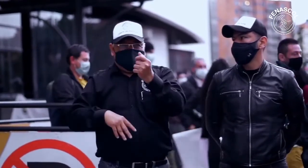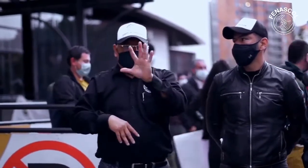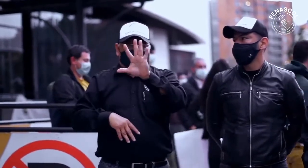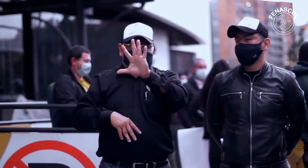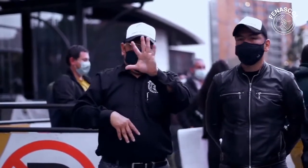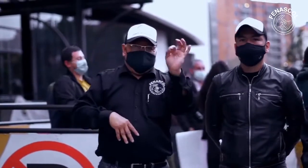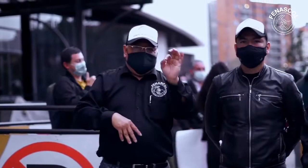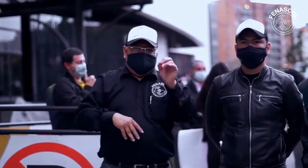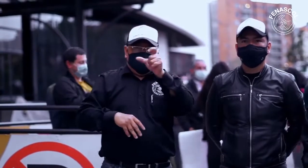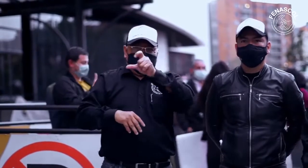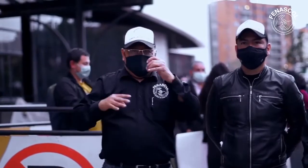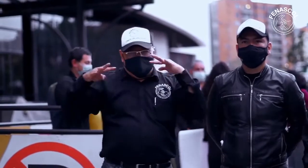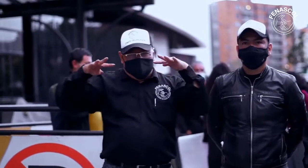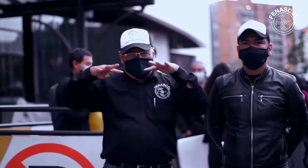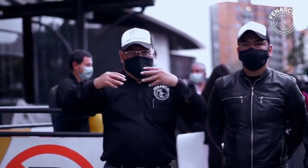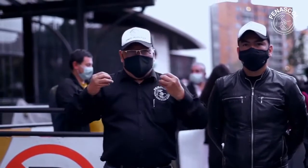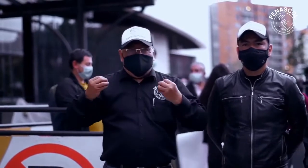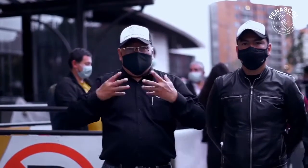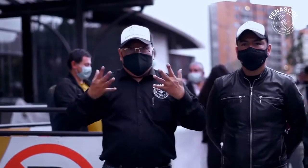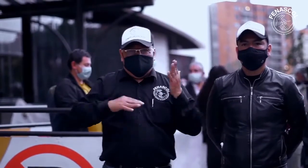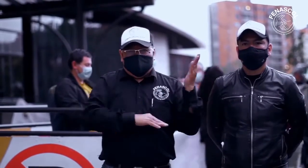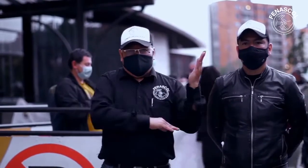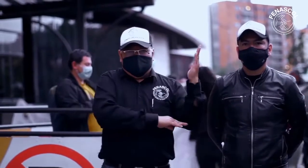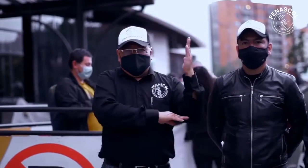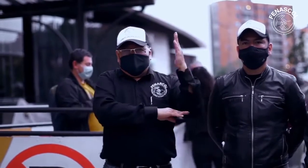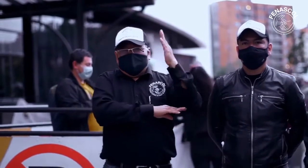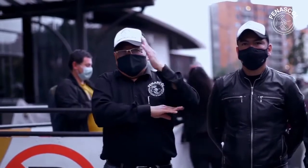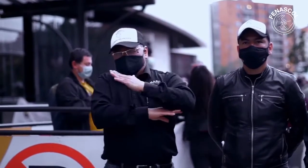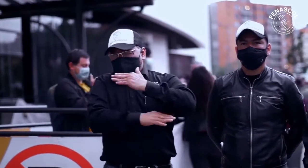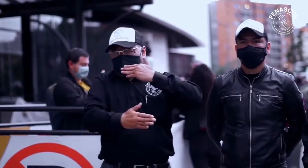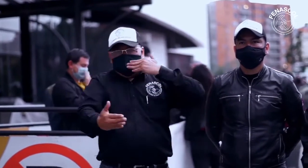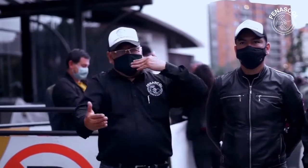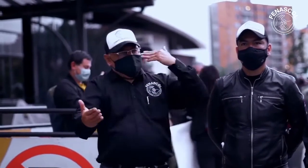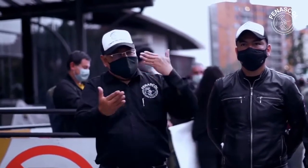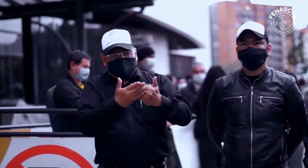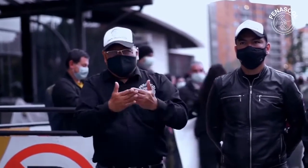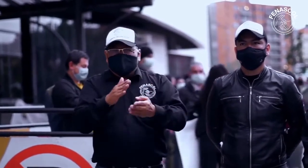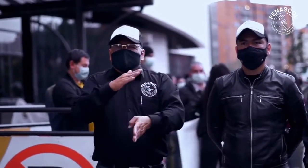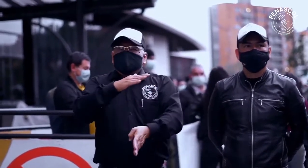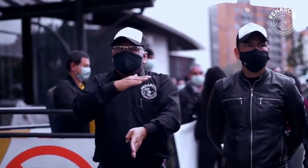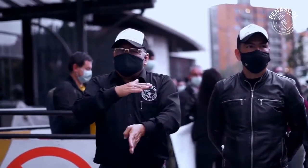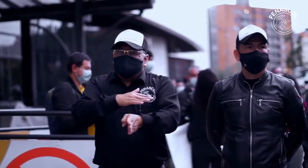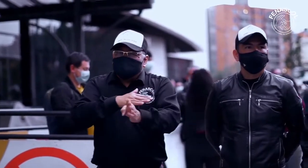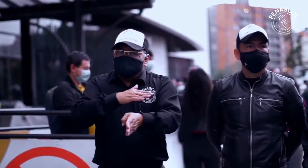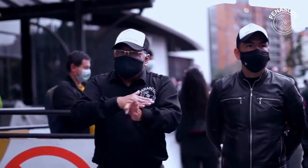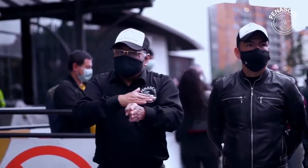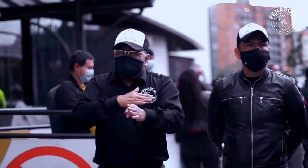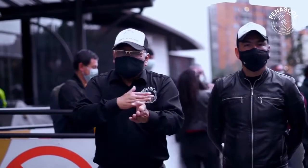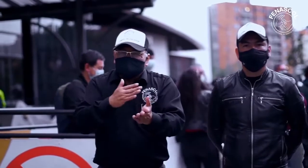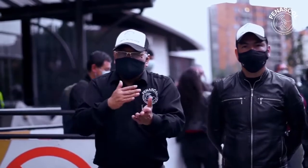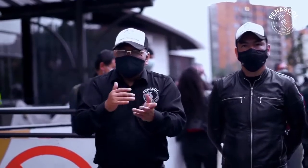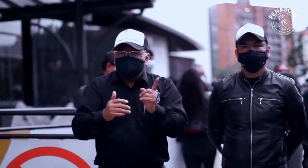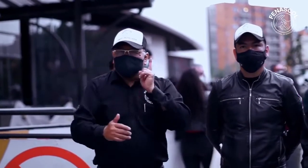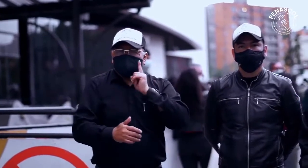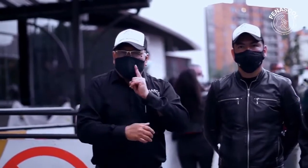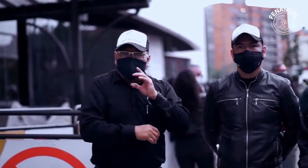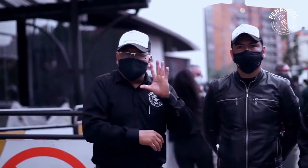Y millones de gracias también a los que nos vieron desde el Facebook Live. Muchas gracias por estar con nosotros este día.